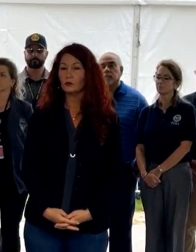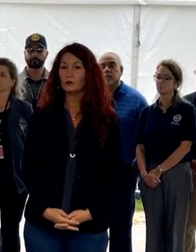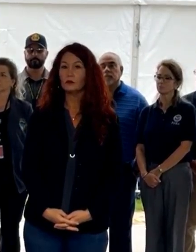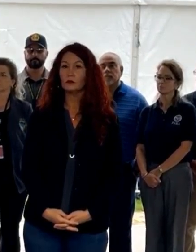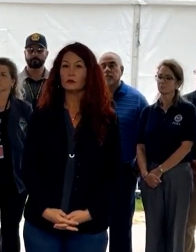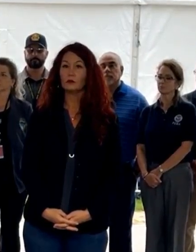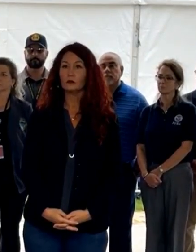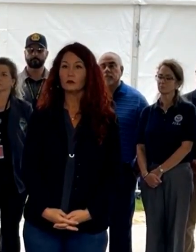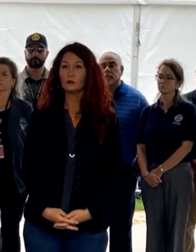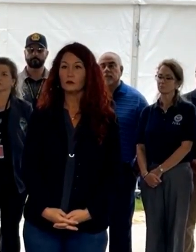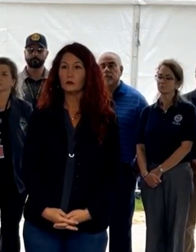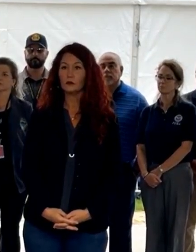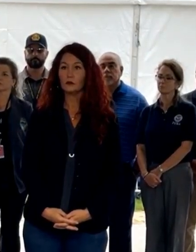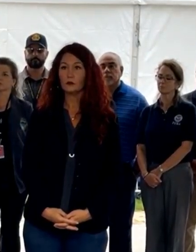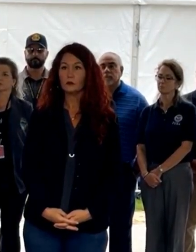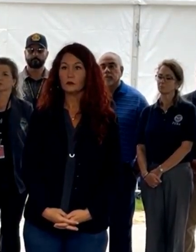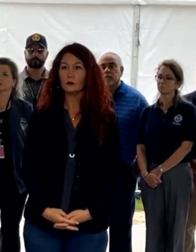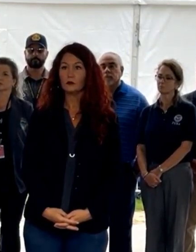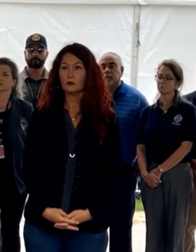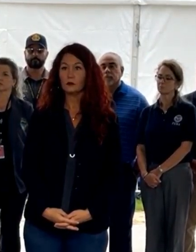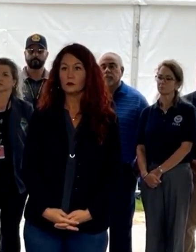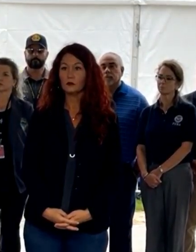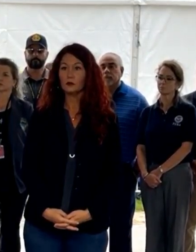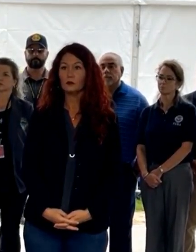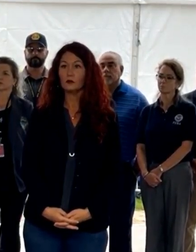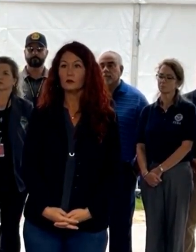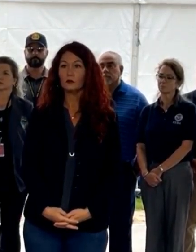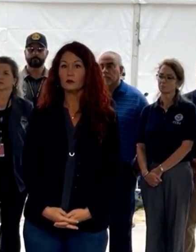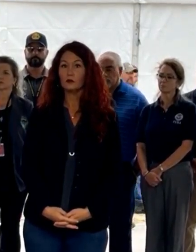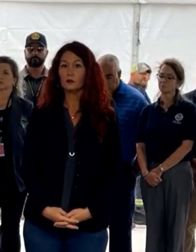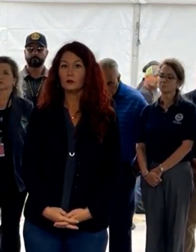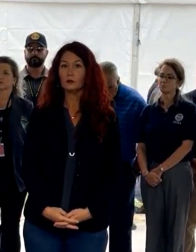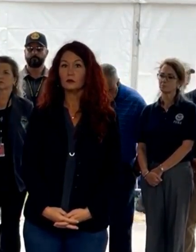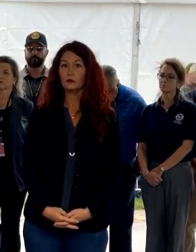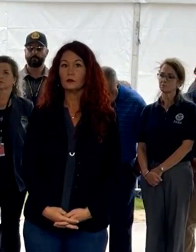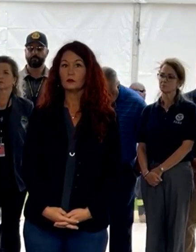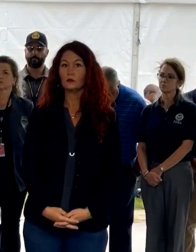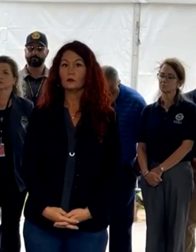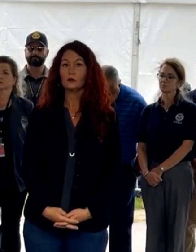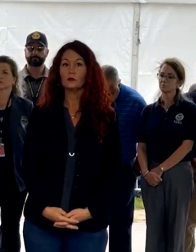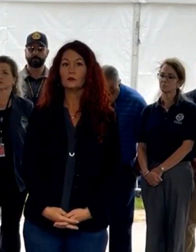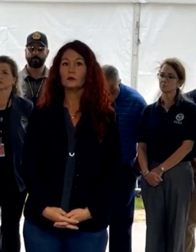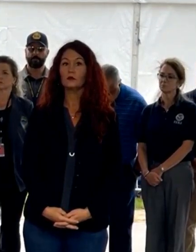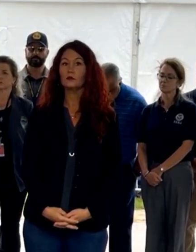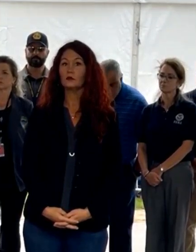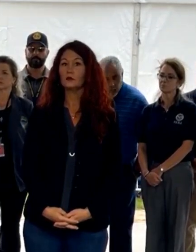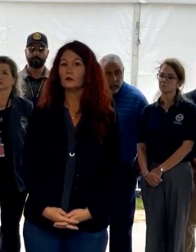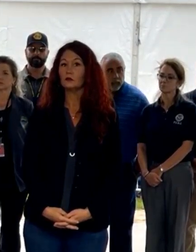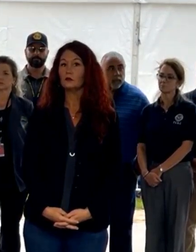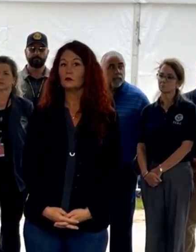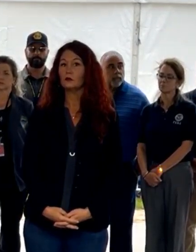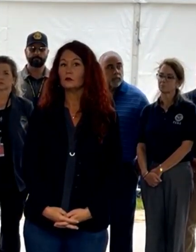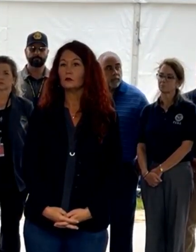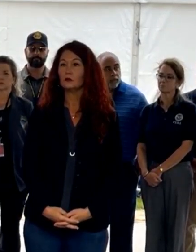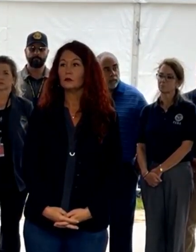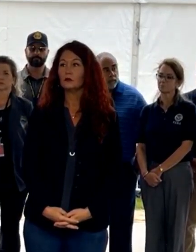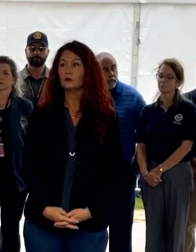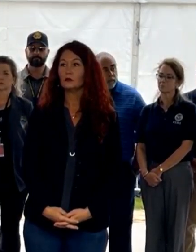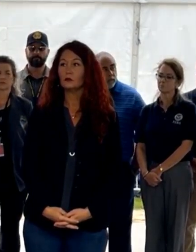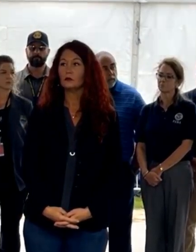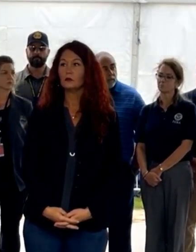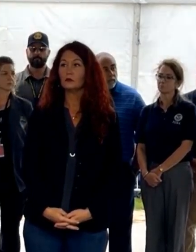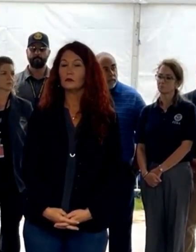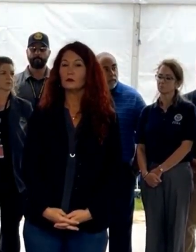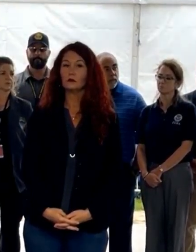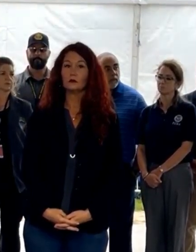de huracán para la costa de la Florida que se extiende desde Pinellas hacia el condado Dixie. La marejada ciclónica